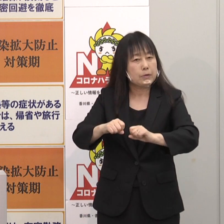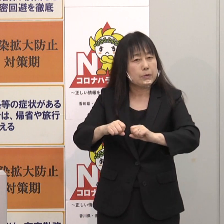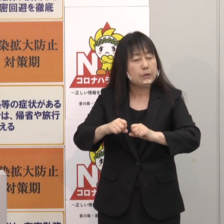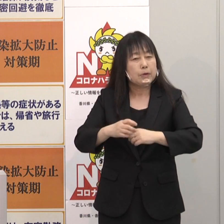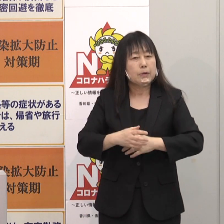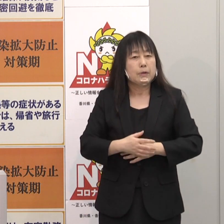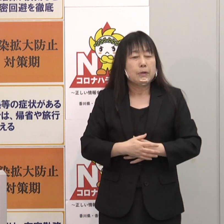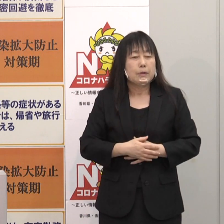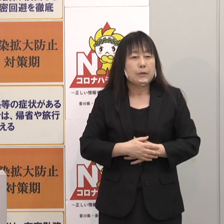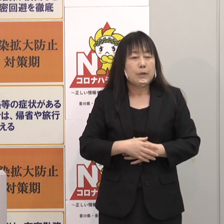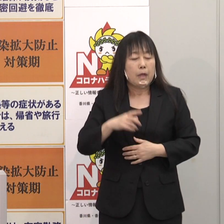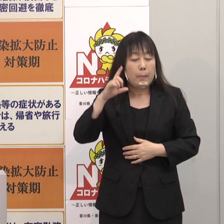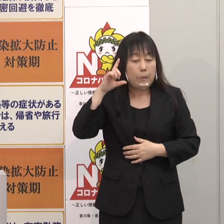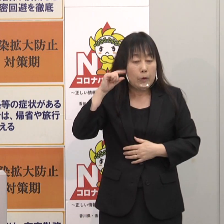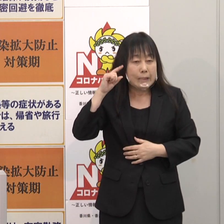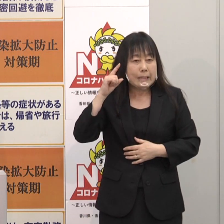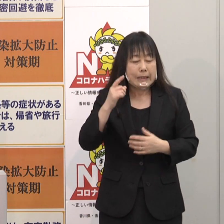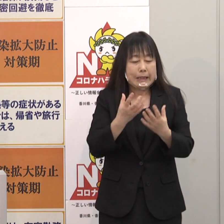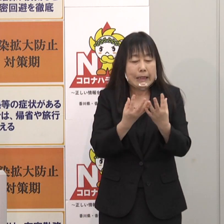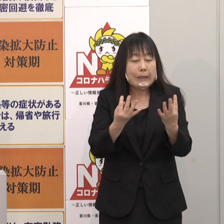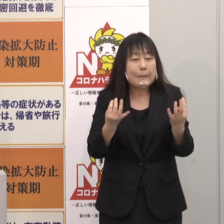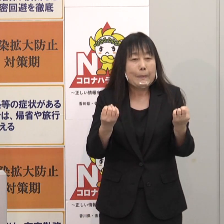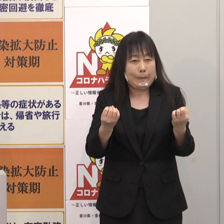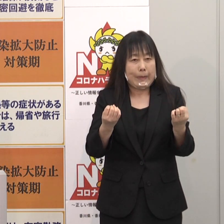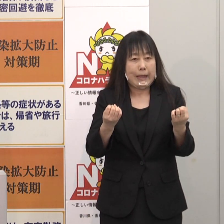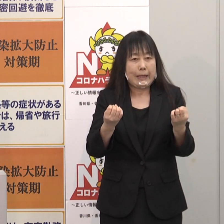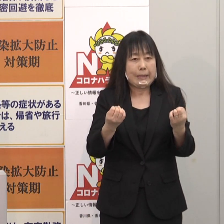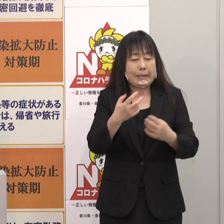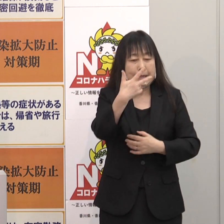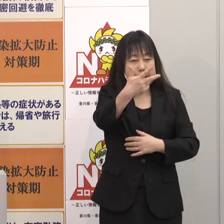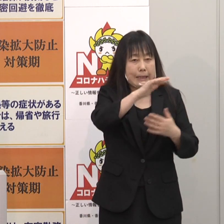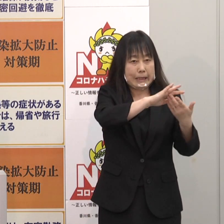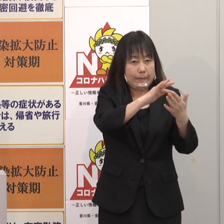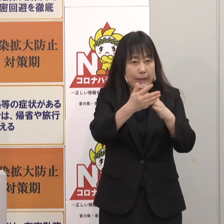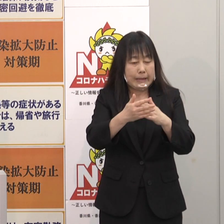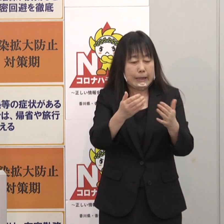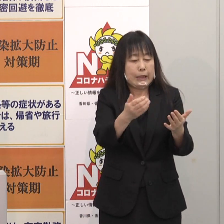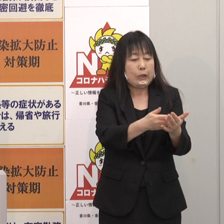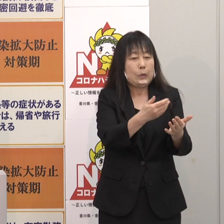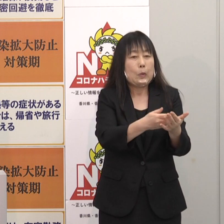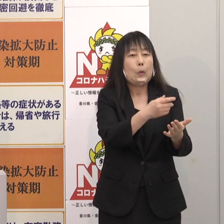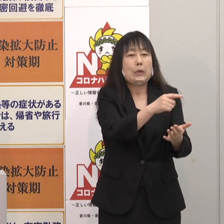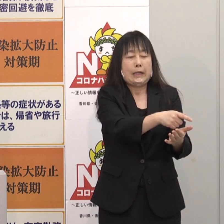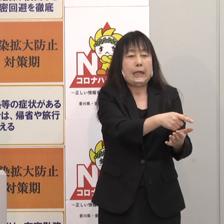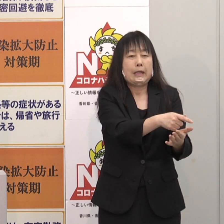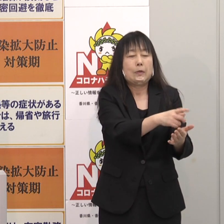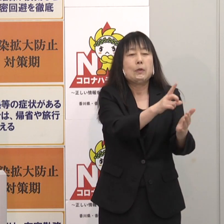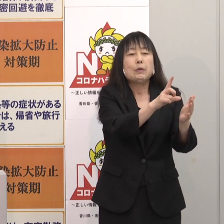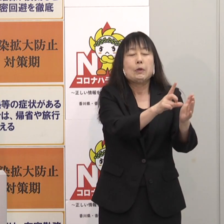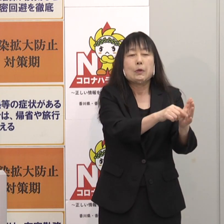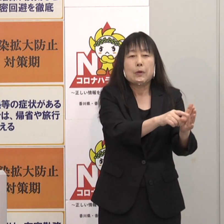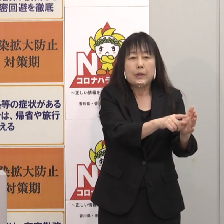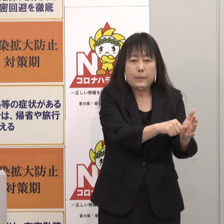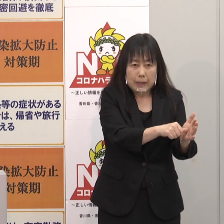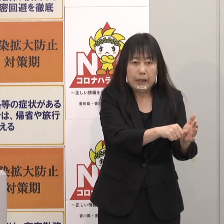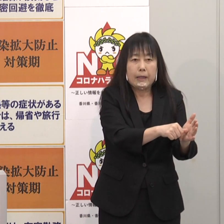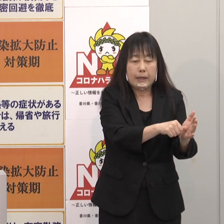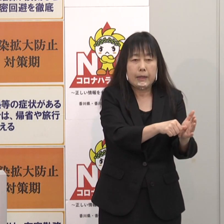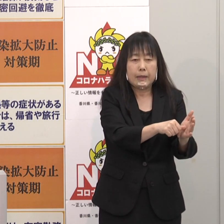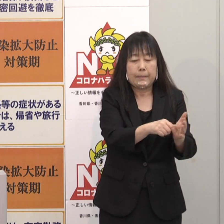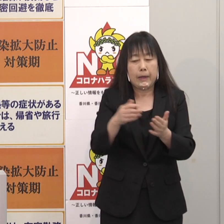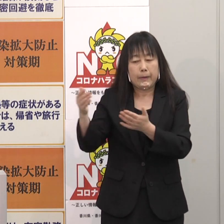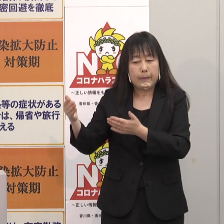うこともですね、配布の際には、まあ、ギリギリになって配られるというような